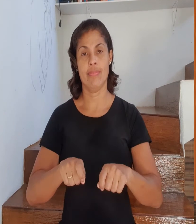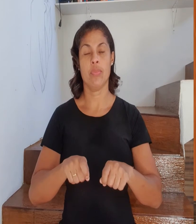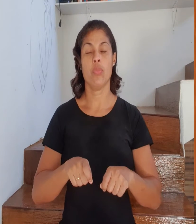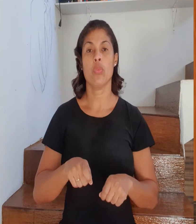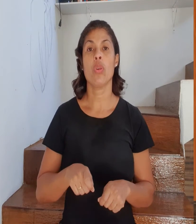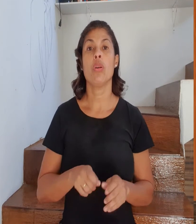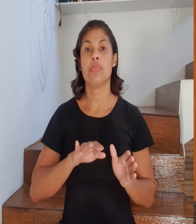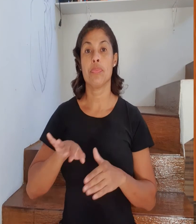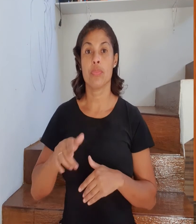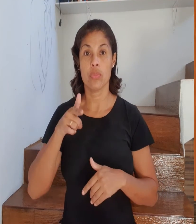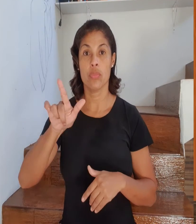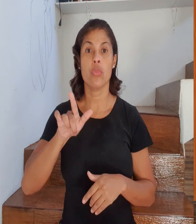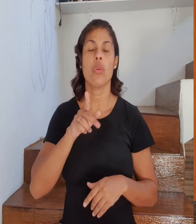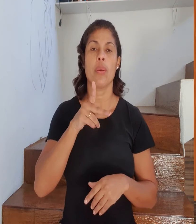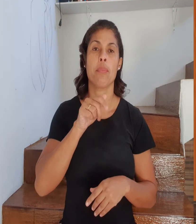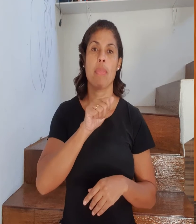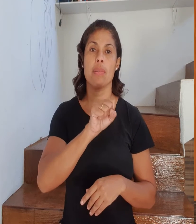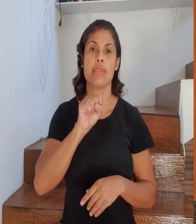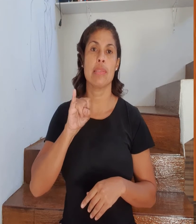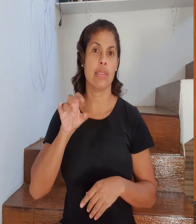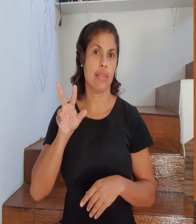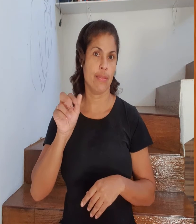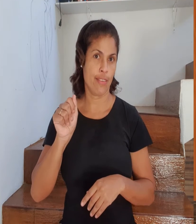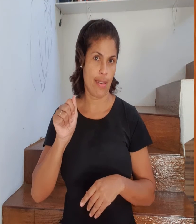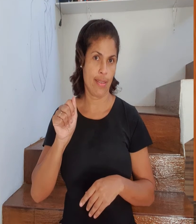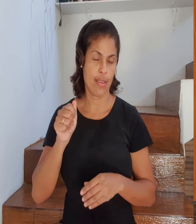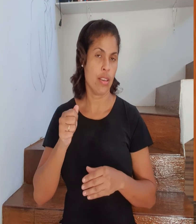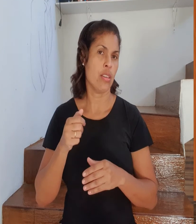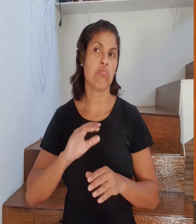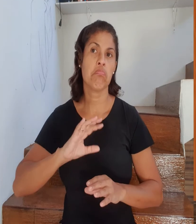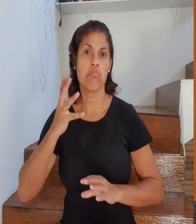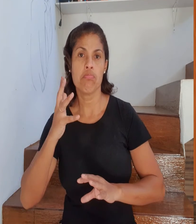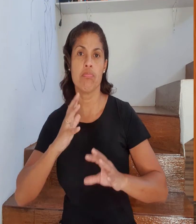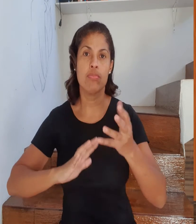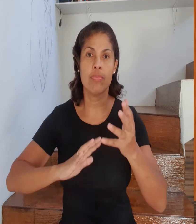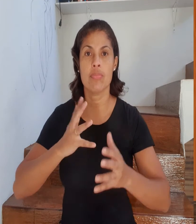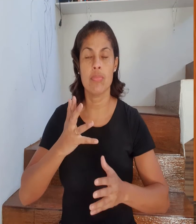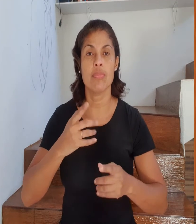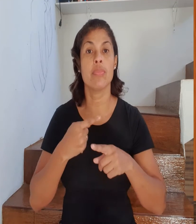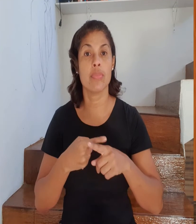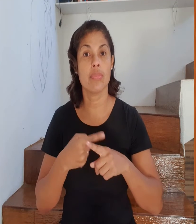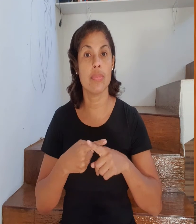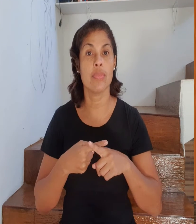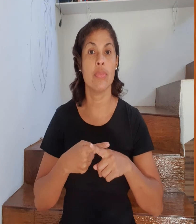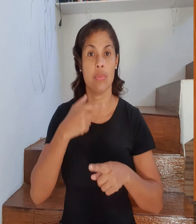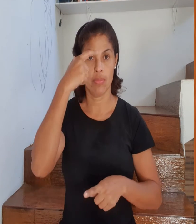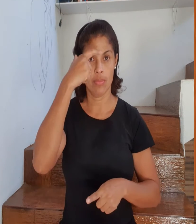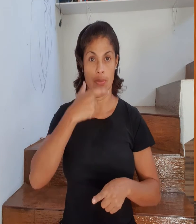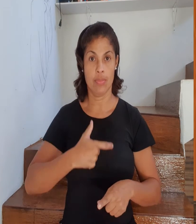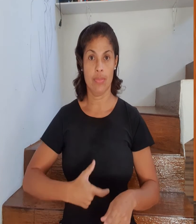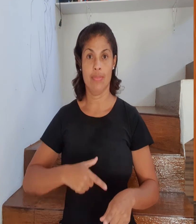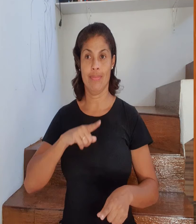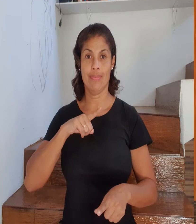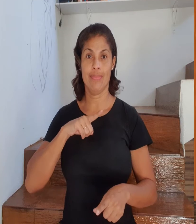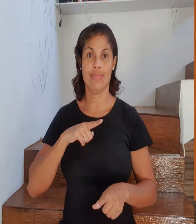duradoura. Outro tipo é a imunidade passiva, com caráter transitório, isto porque o